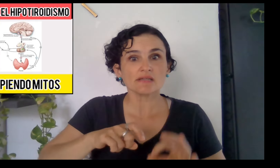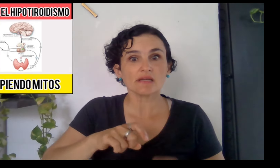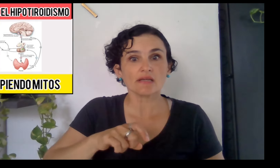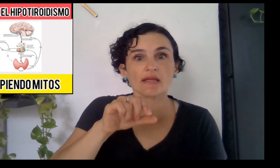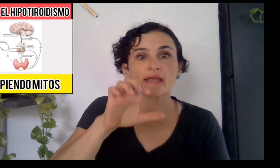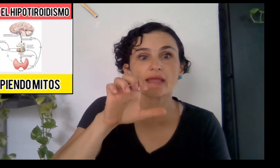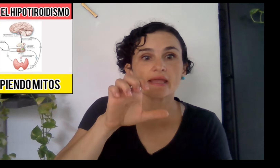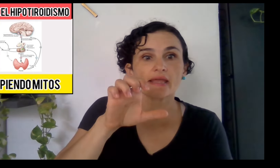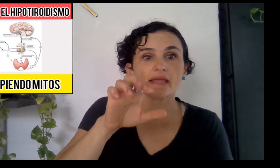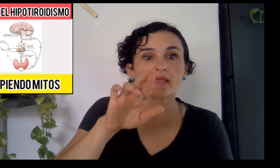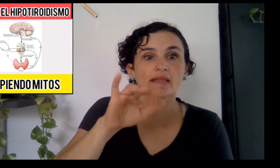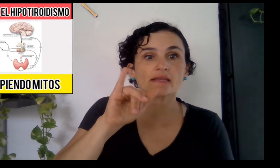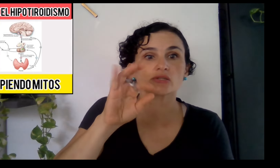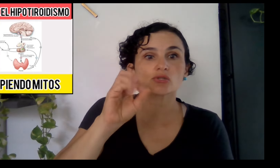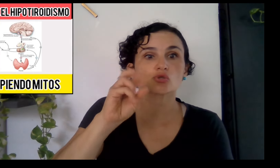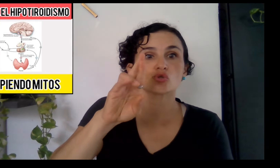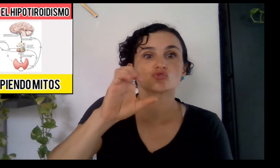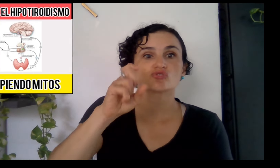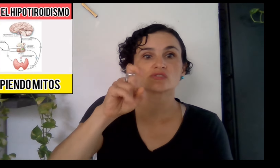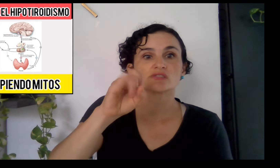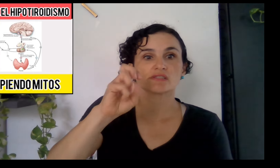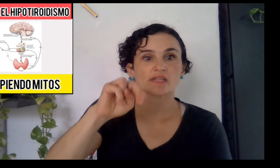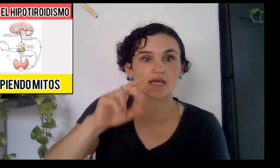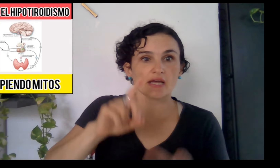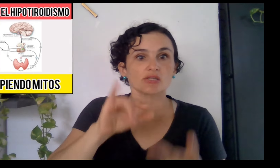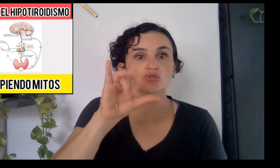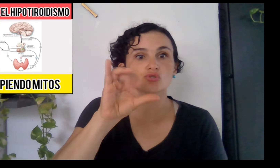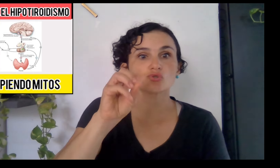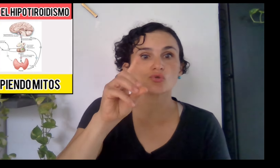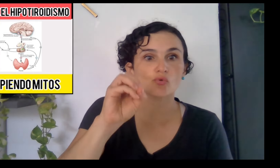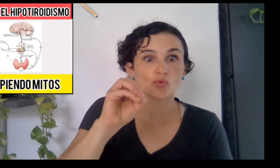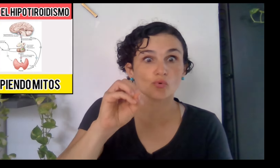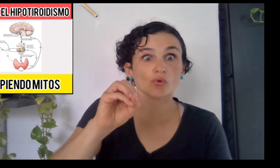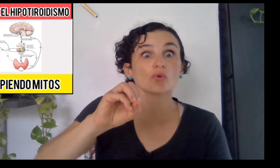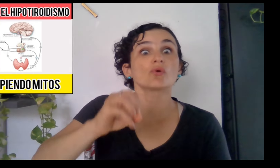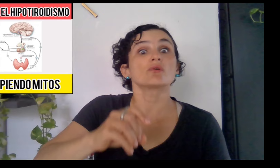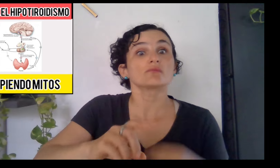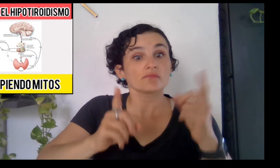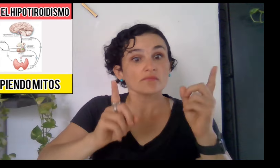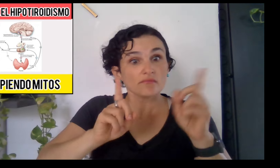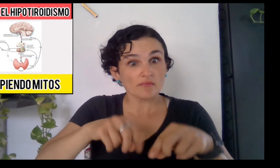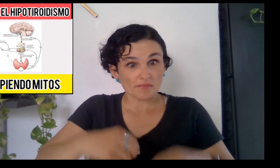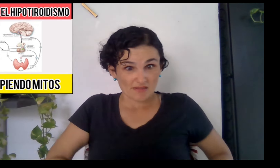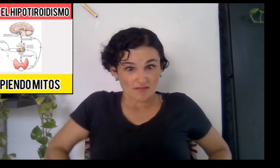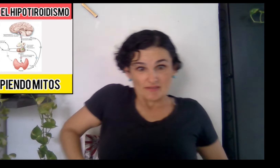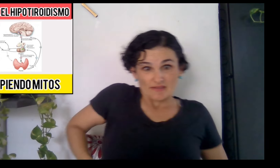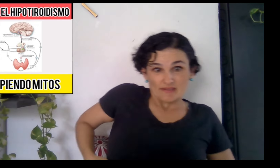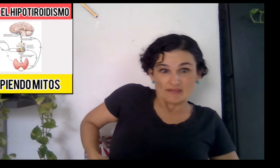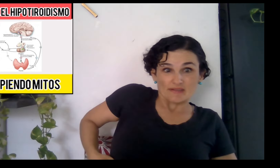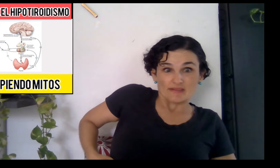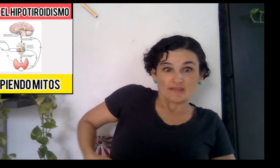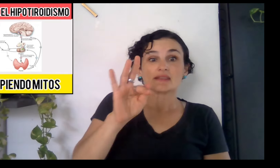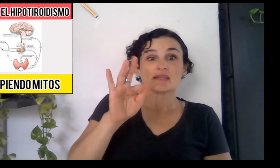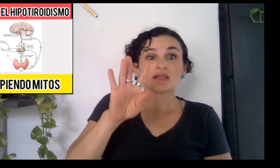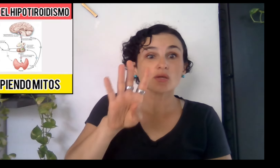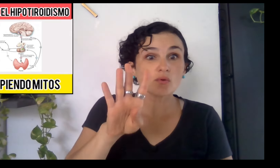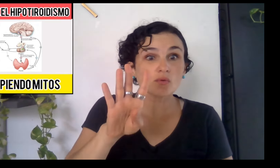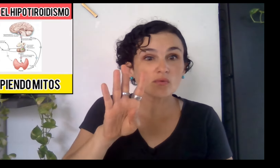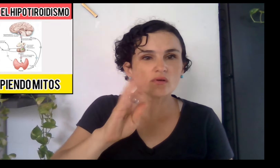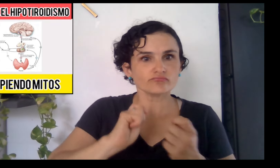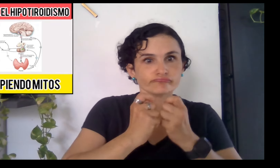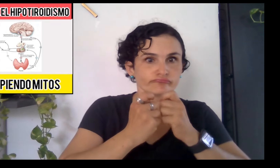yodo. Luego, en las células de muchos tejidos, especialmente en el hígado, la T4 es transformada en su forma activa, que